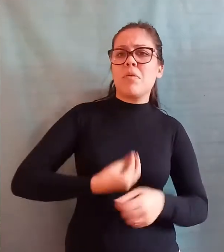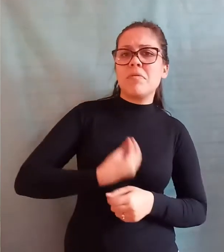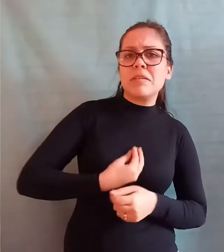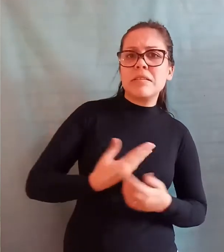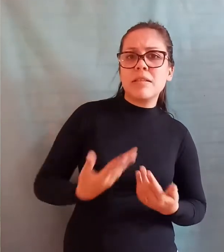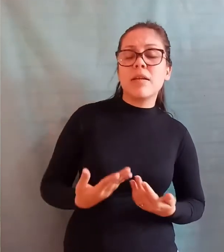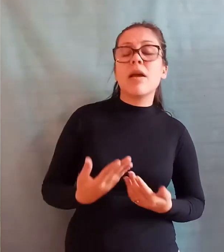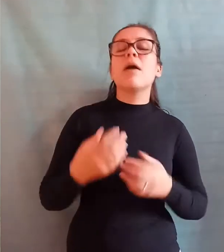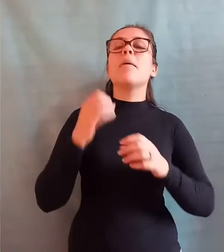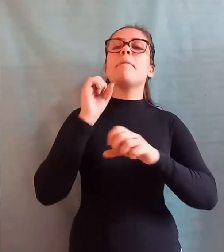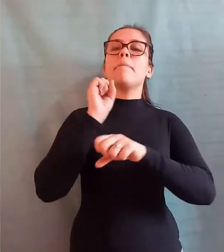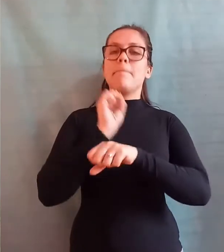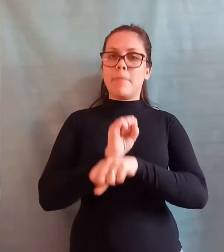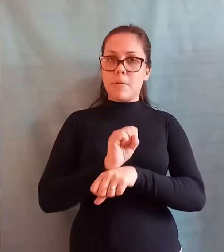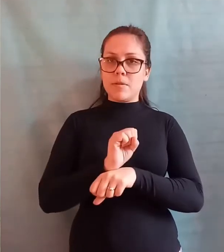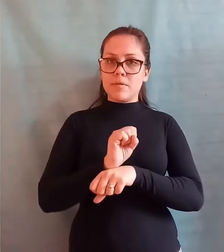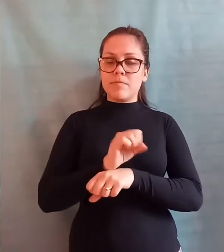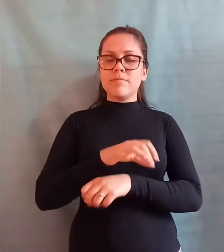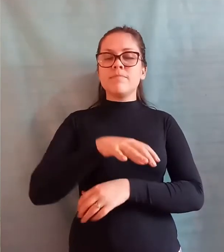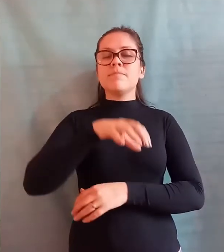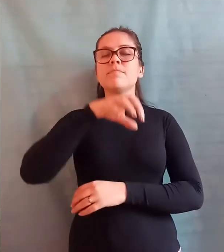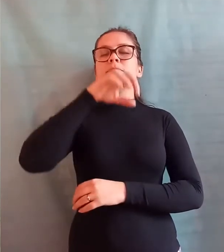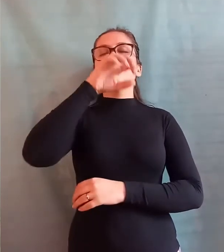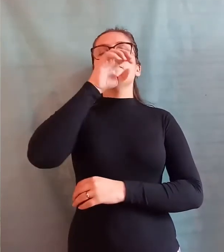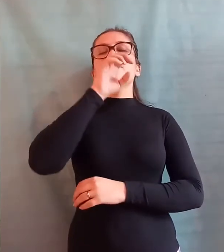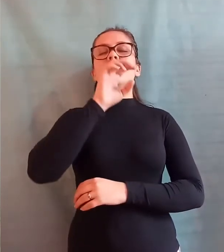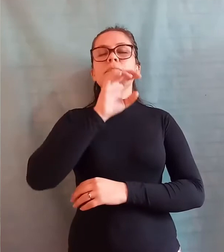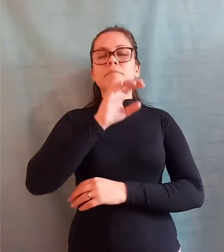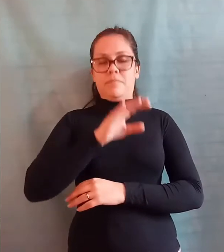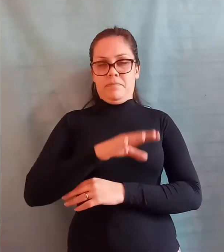vai ser. Para